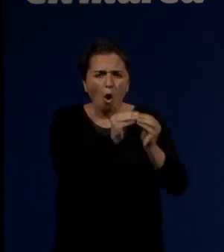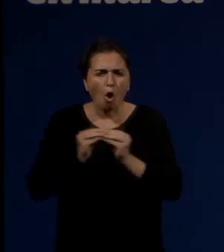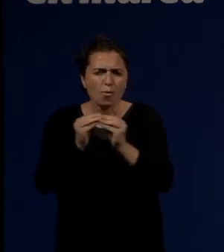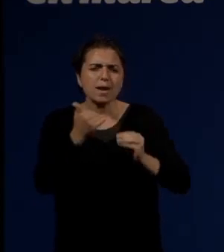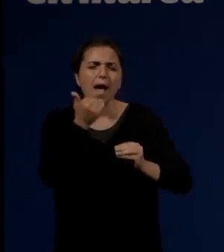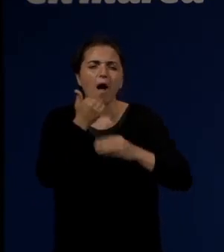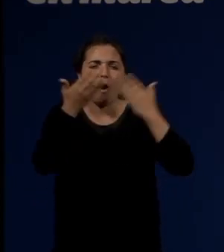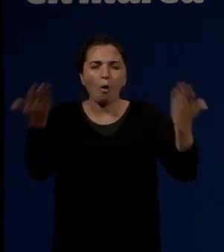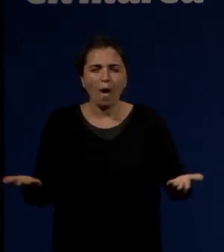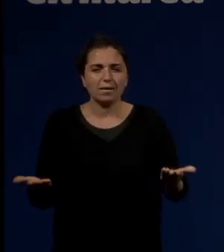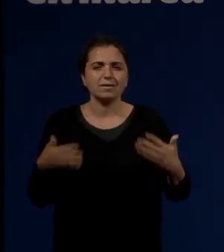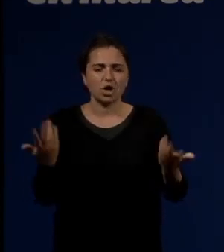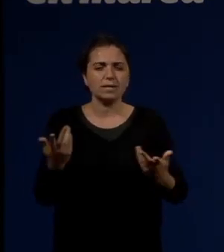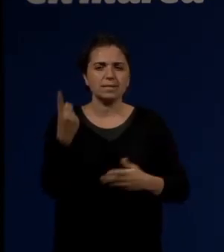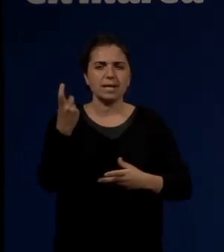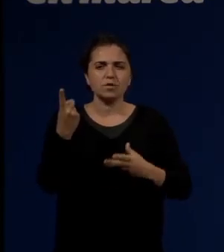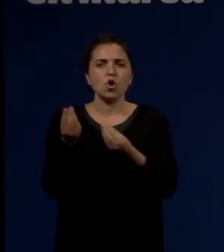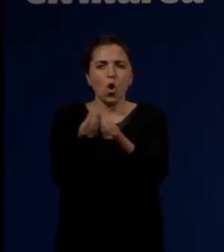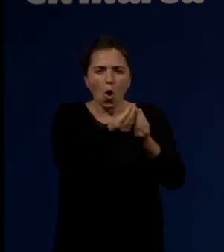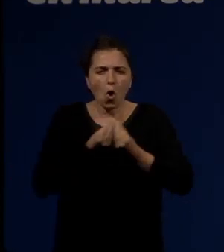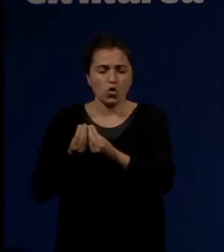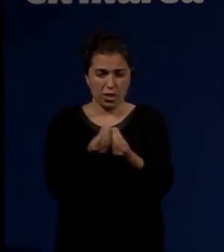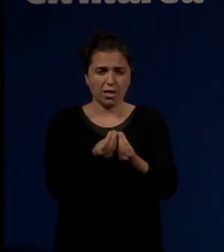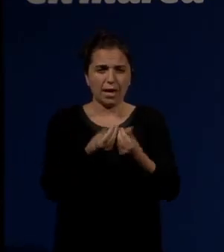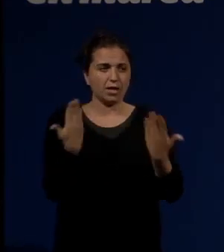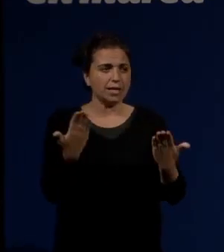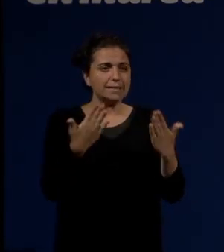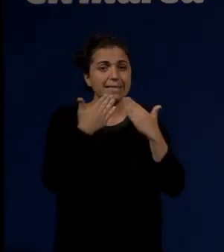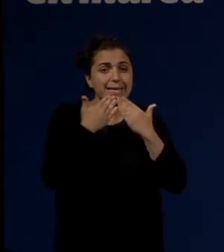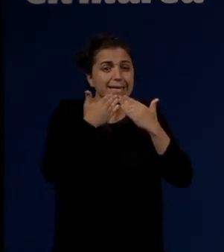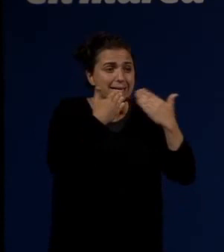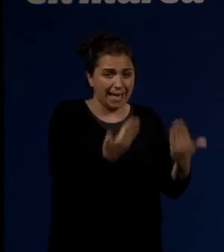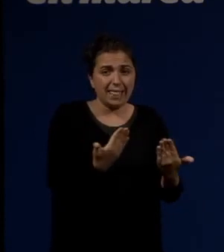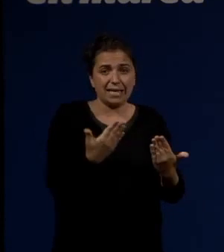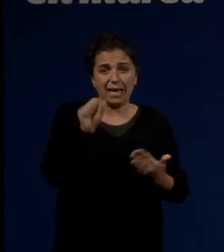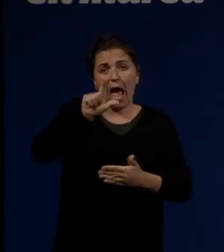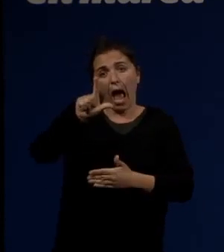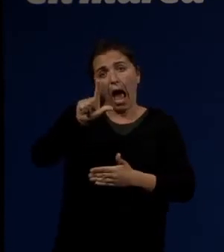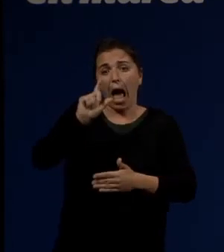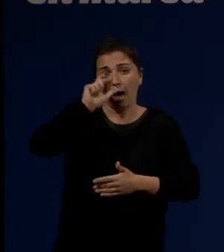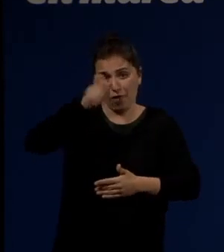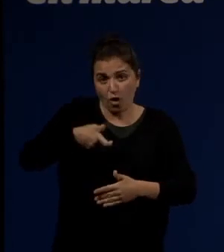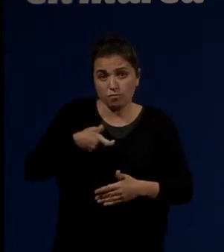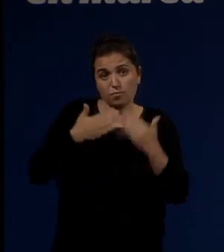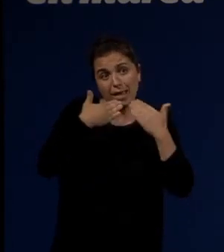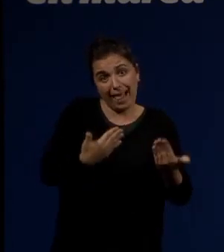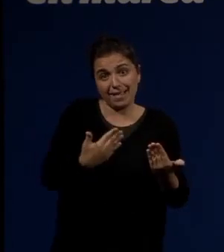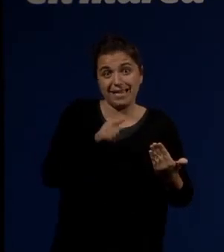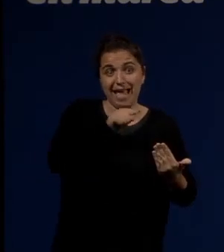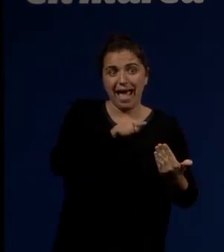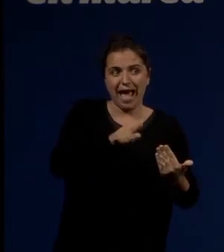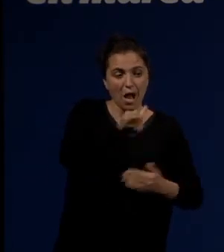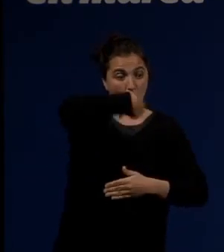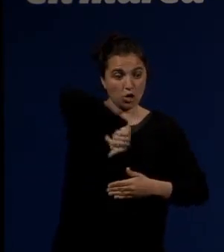xa vai sendo hora de xuntarnos. E hai que darlle gracias, entonces, a Alberto, a Núñez Feijóo, porque gracias a él nos